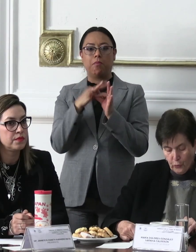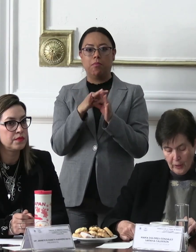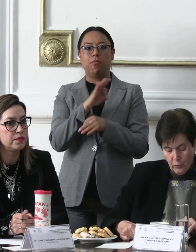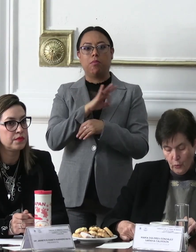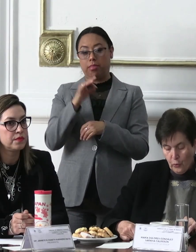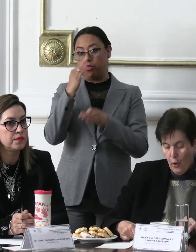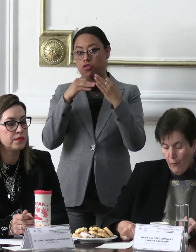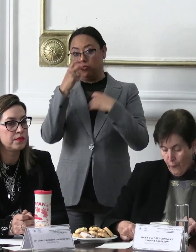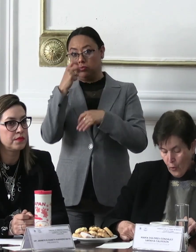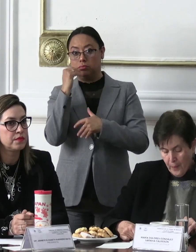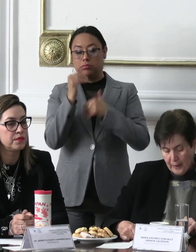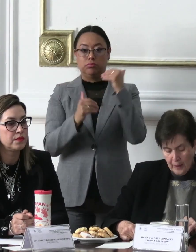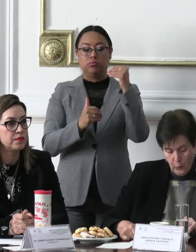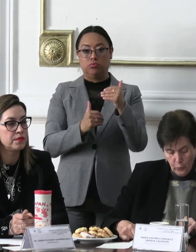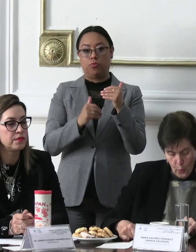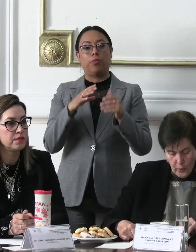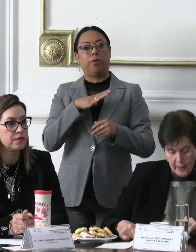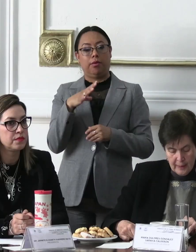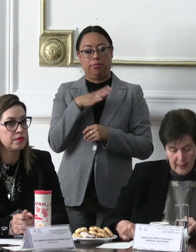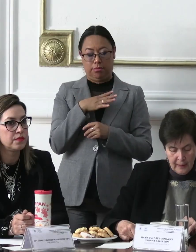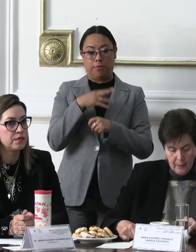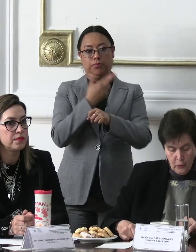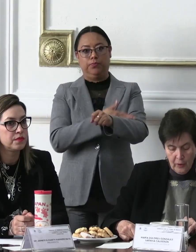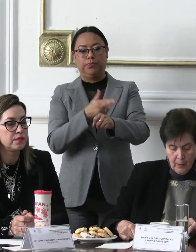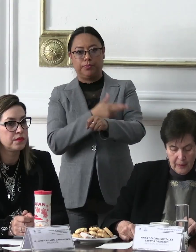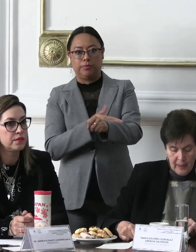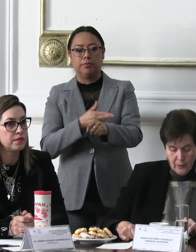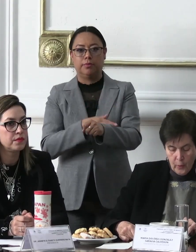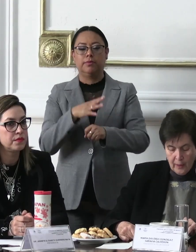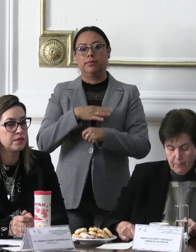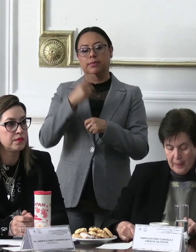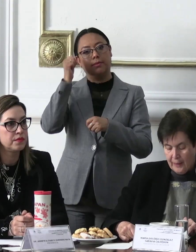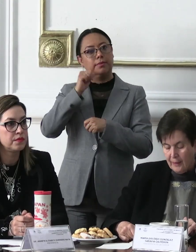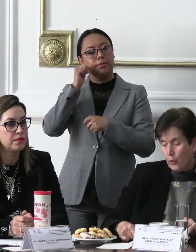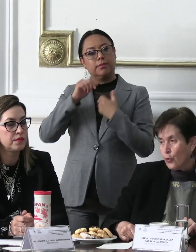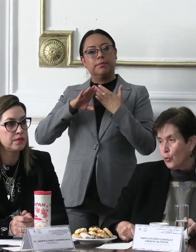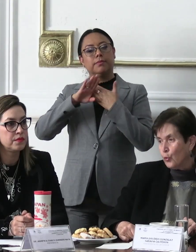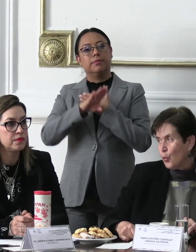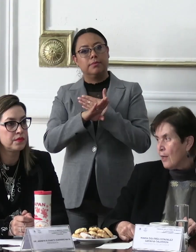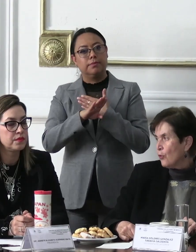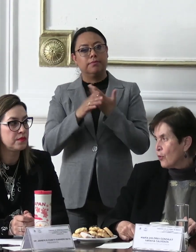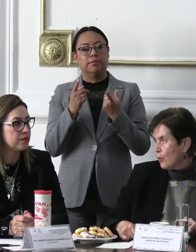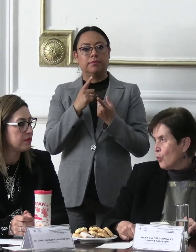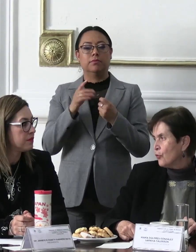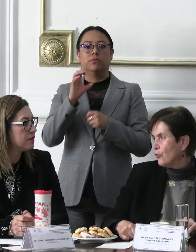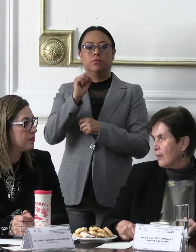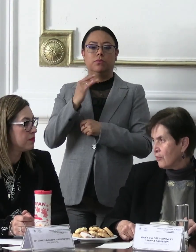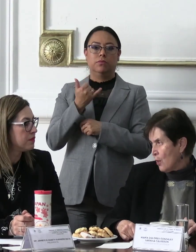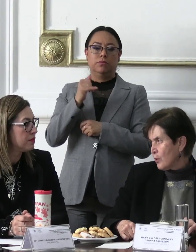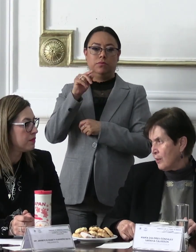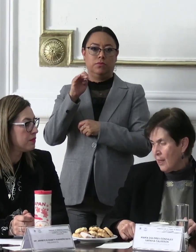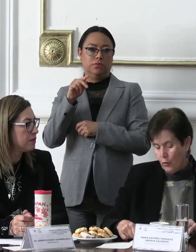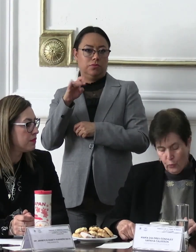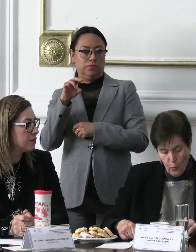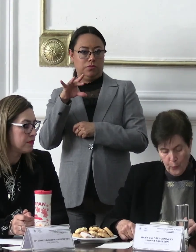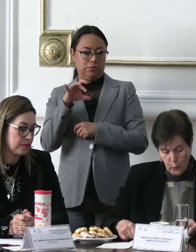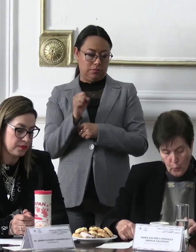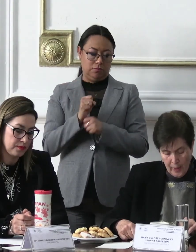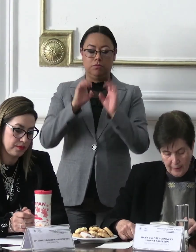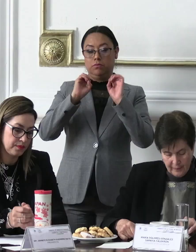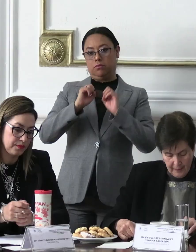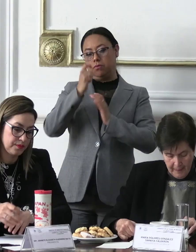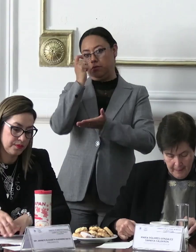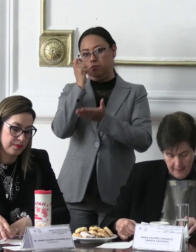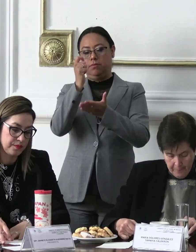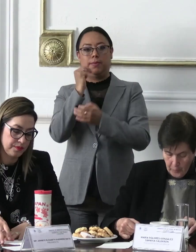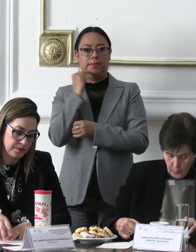estos procesos formativos, organizativos, evitando que dependan de coyunturas o recursos extraordinarios o